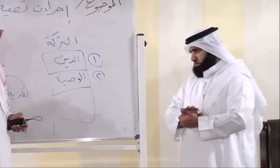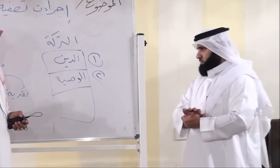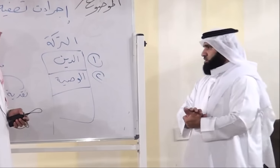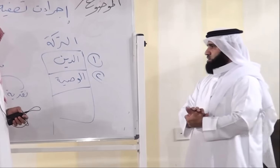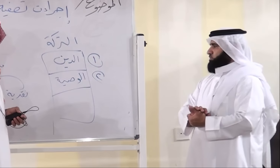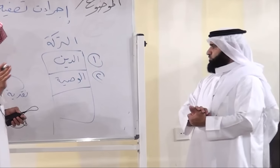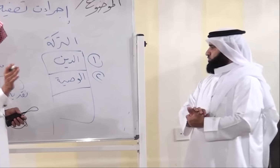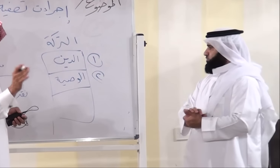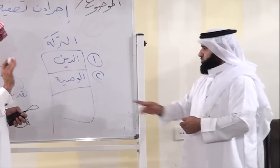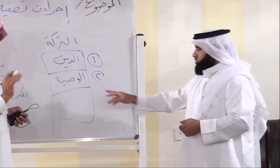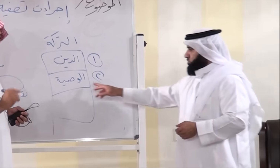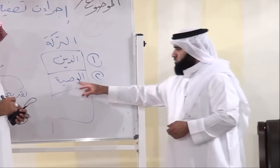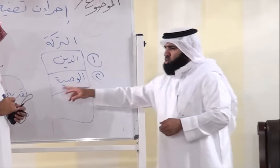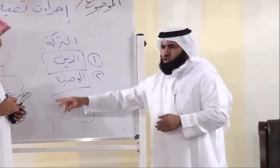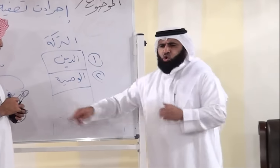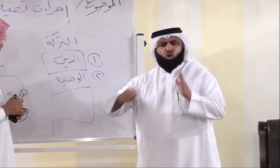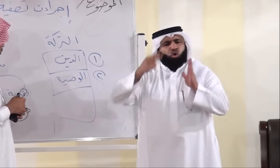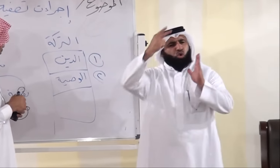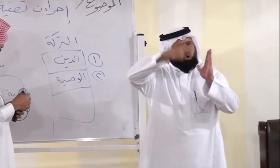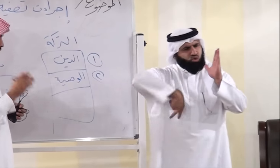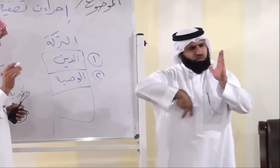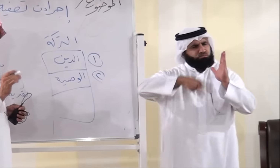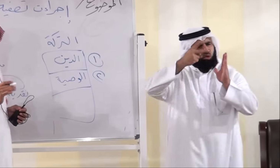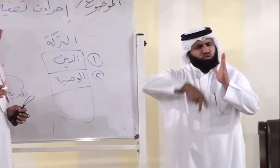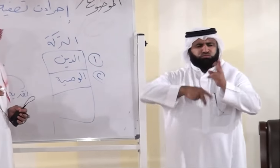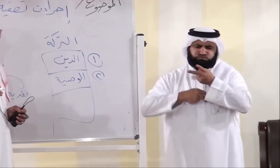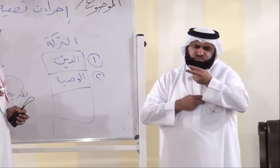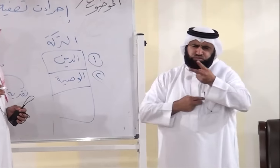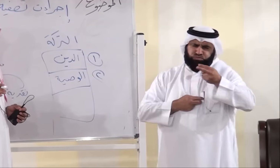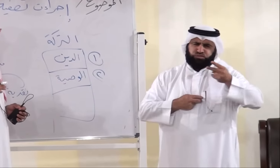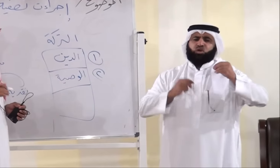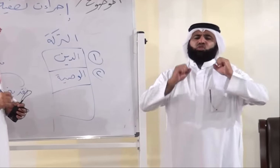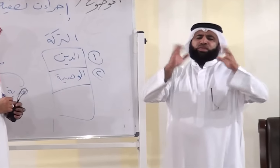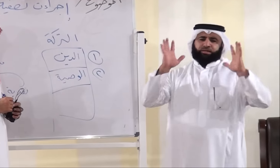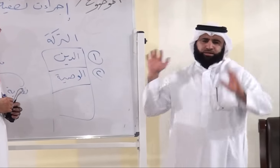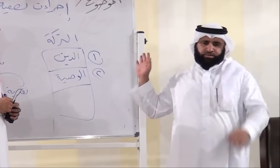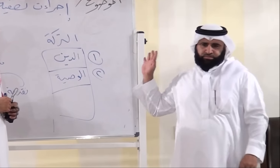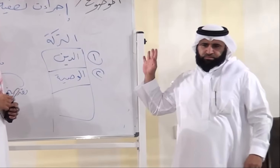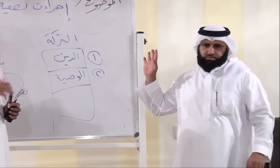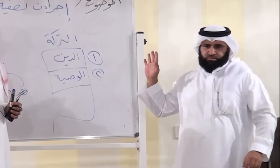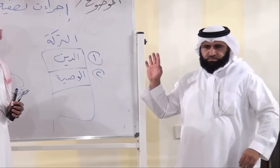طبعا الوصية أحكام مهمة ومختلفة.